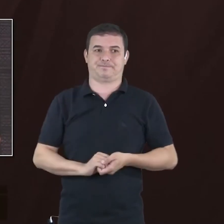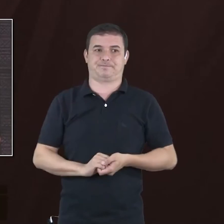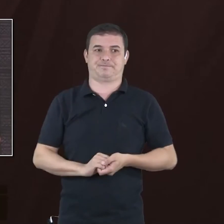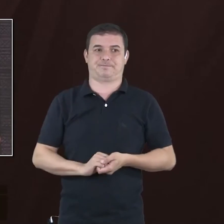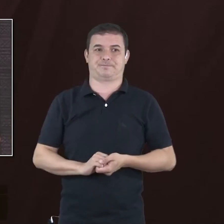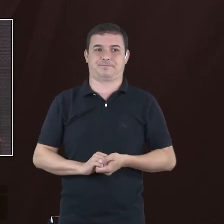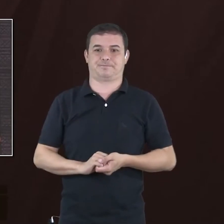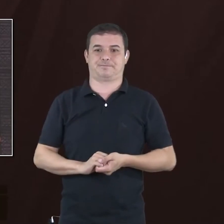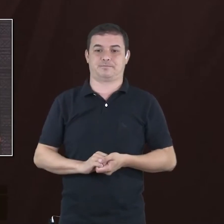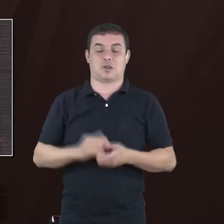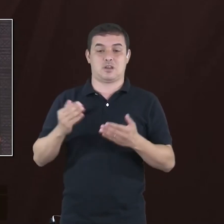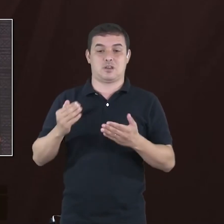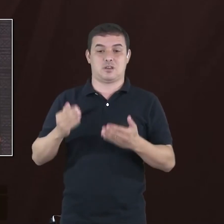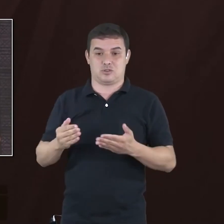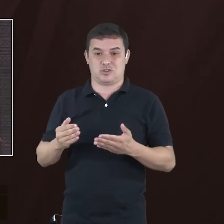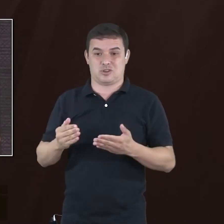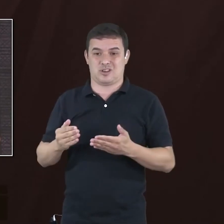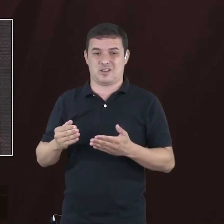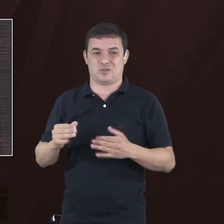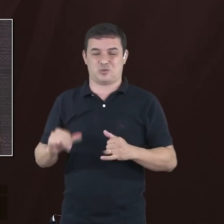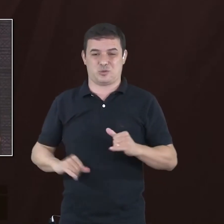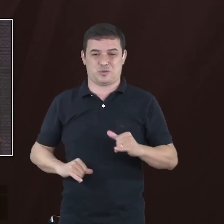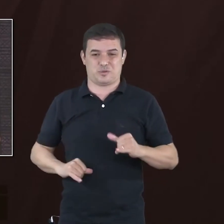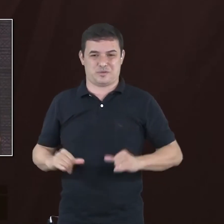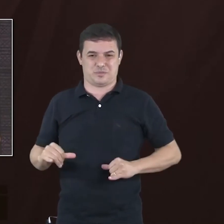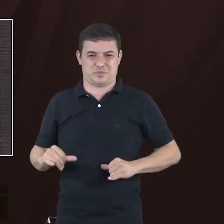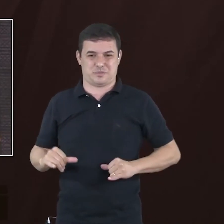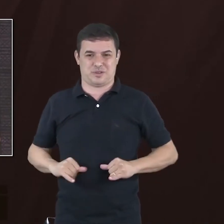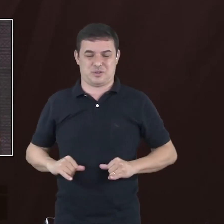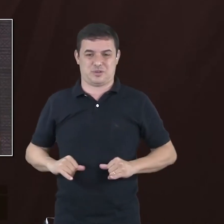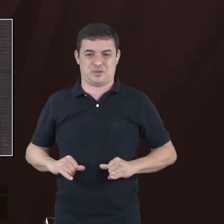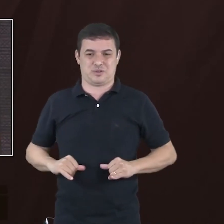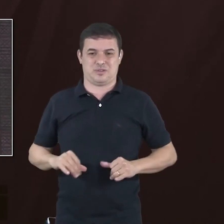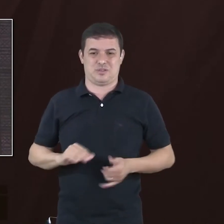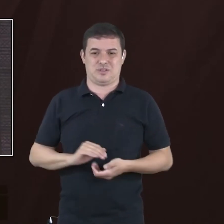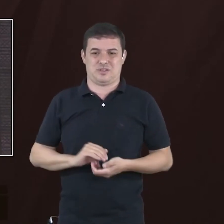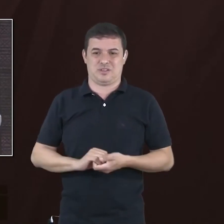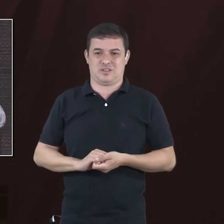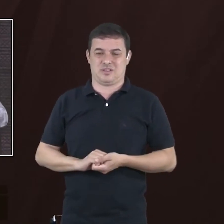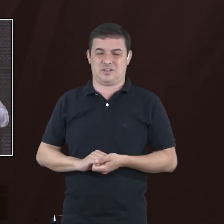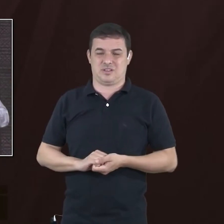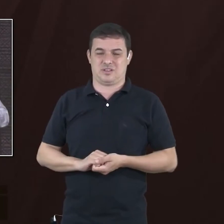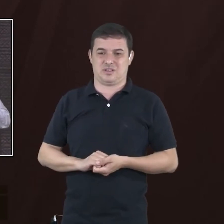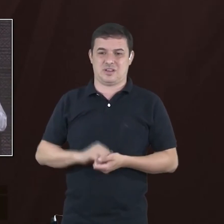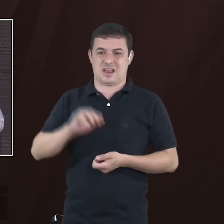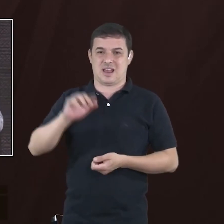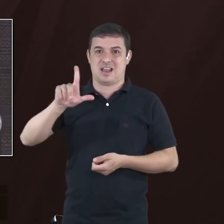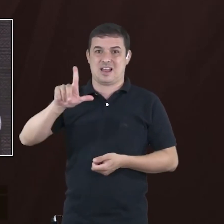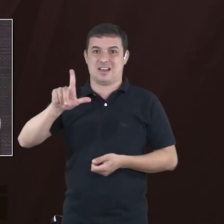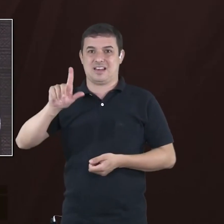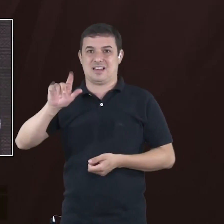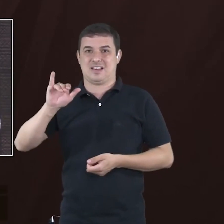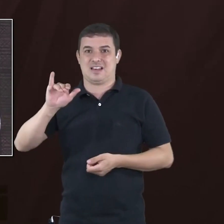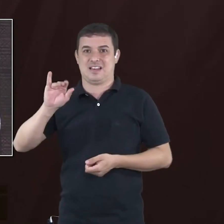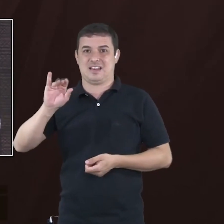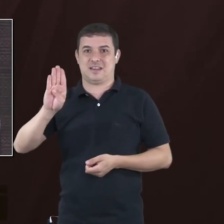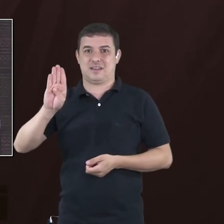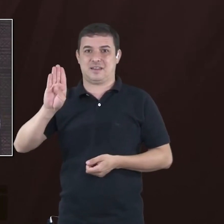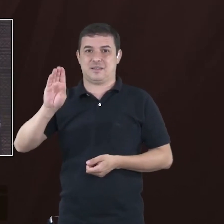estou sendo já oferecido por libação. Libação, irmãos, se refere ao derramamento de